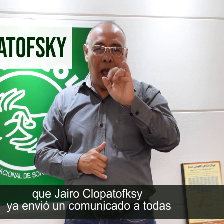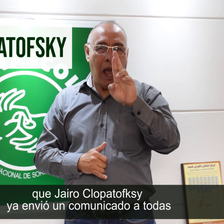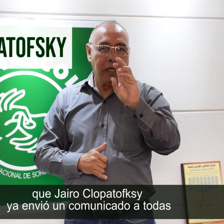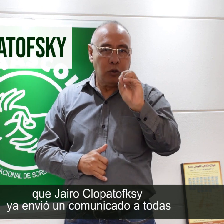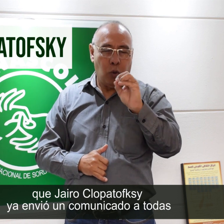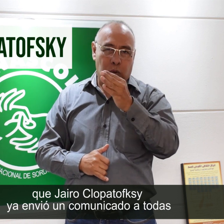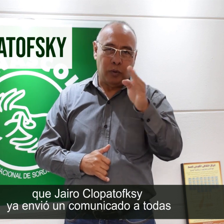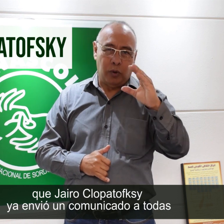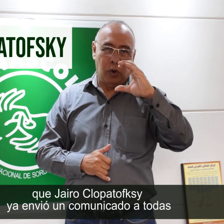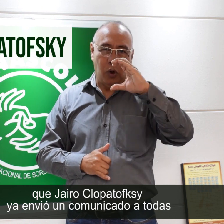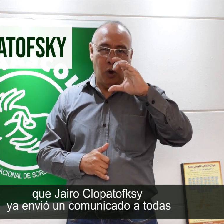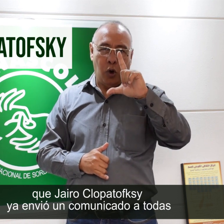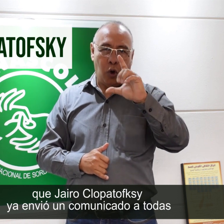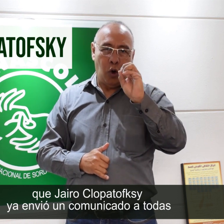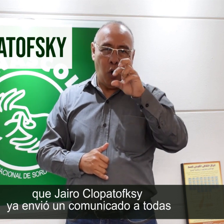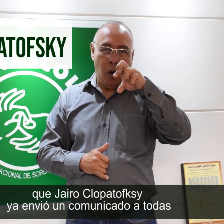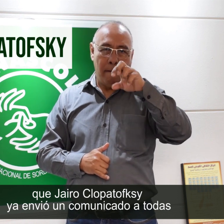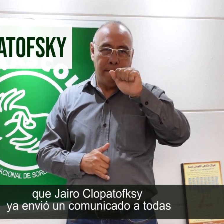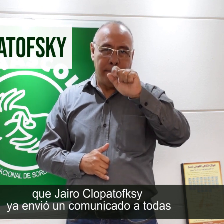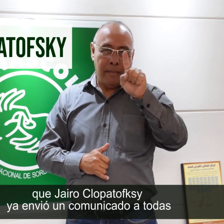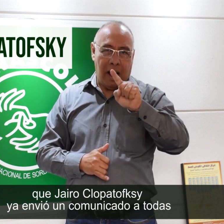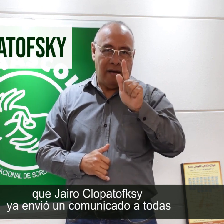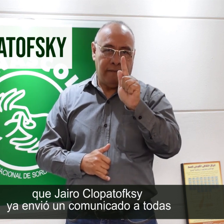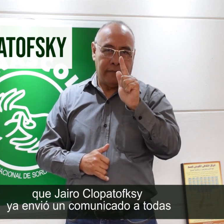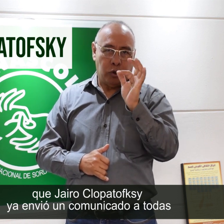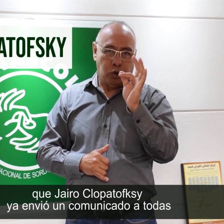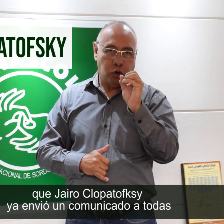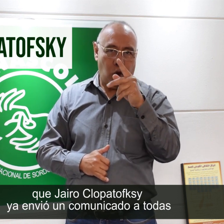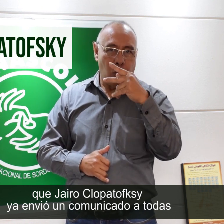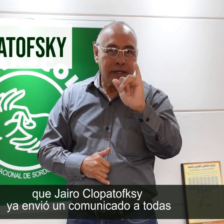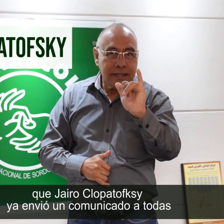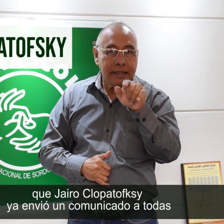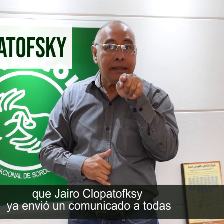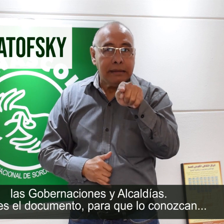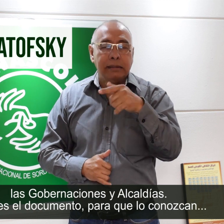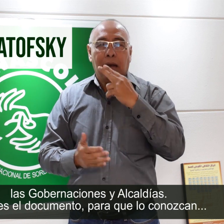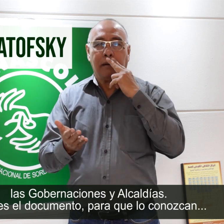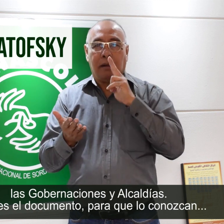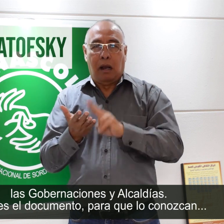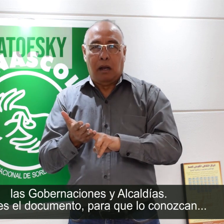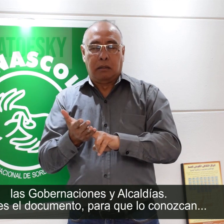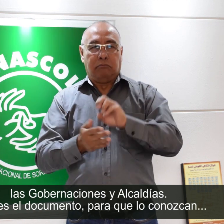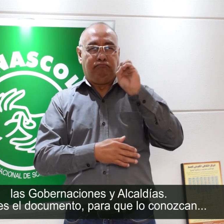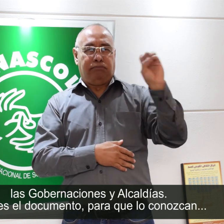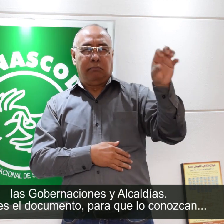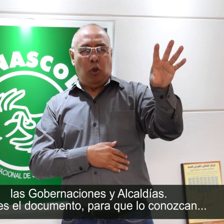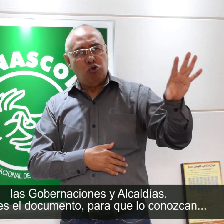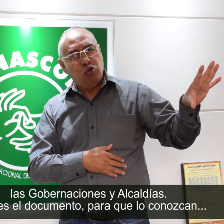Jairo Klopatovsky ya envió un comunicado a todas las gobernaciones y alcaldías.